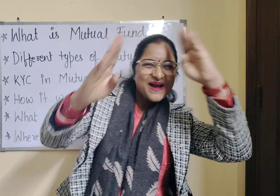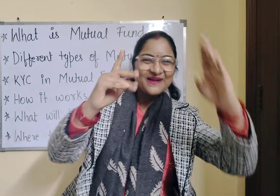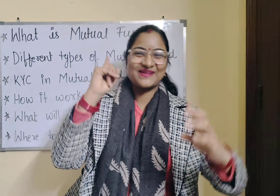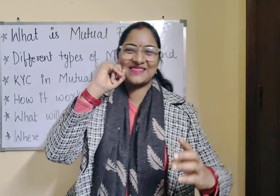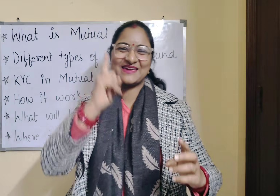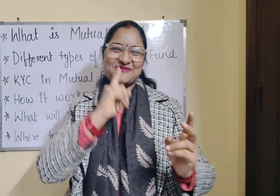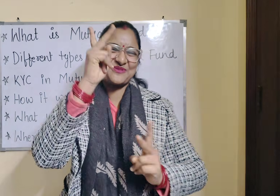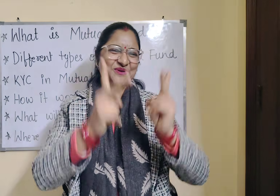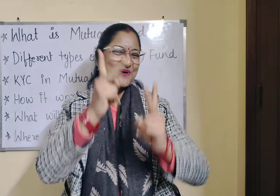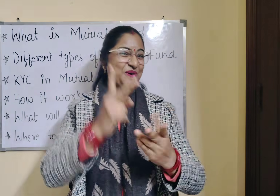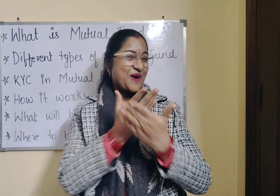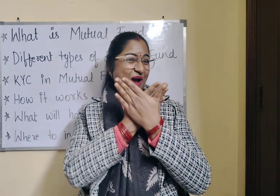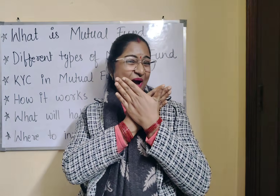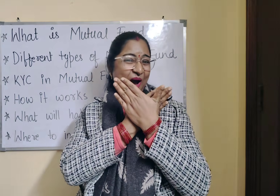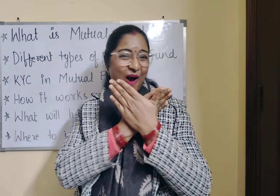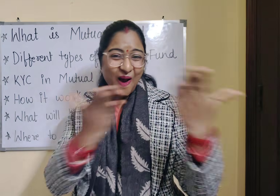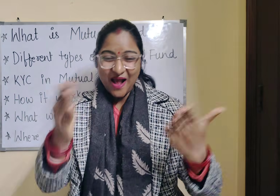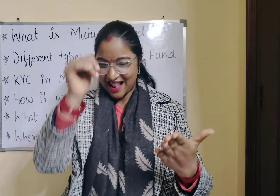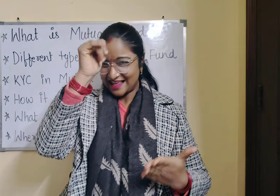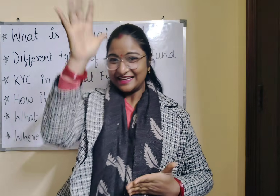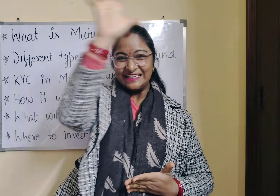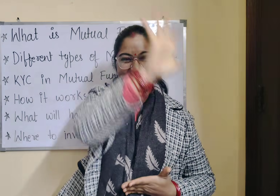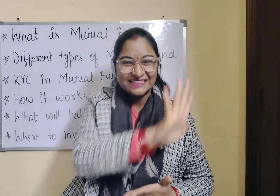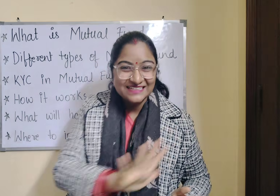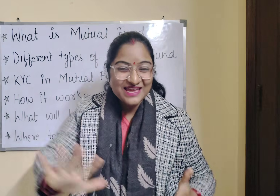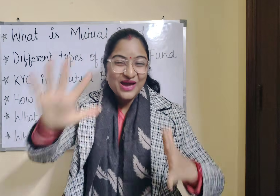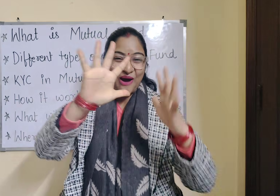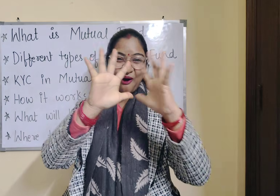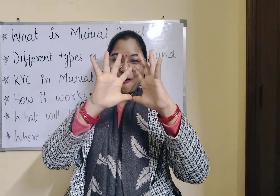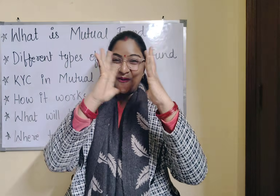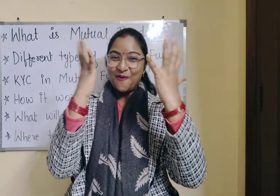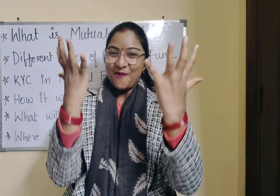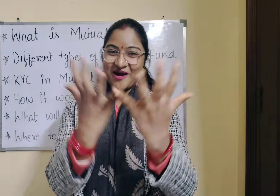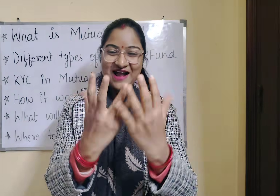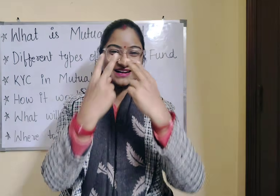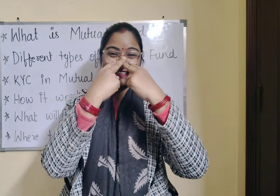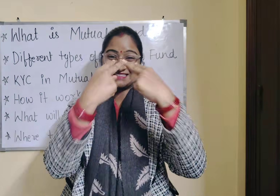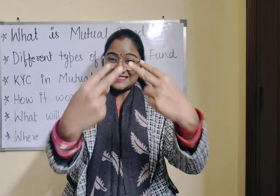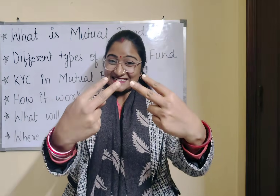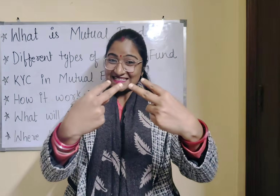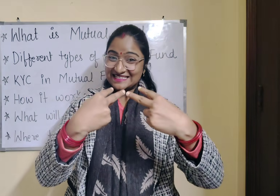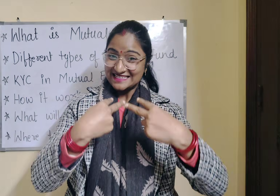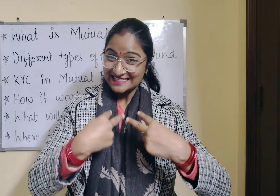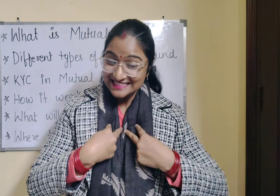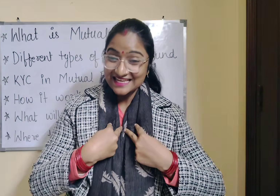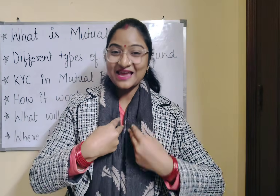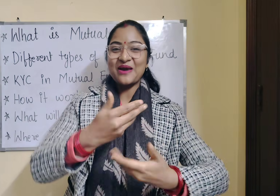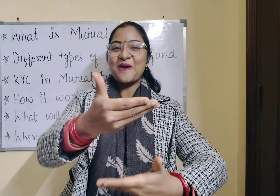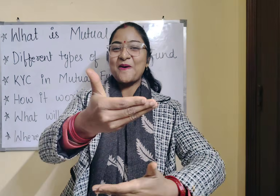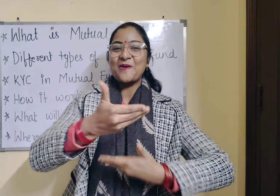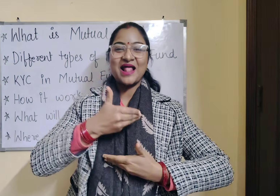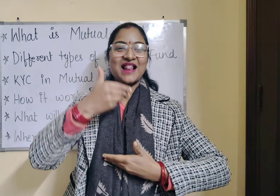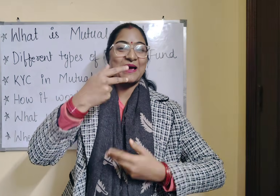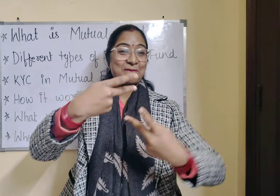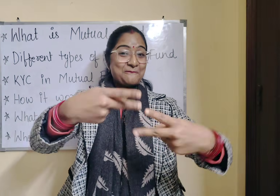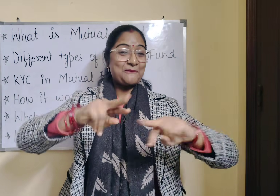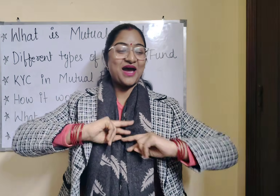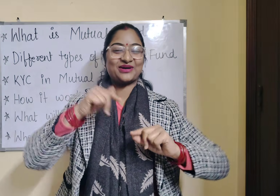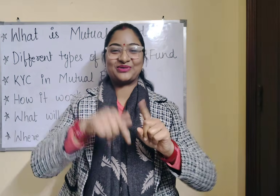हेलो हेलो हेलो मेरे सारे सभी जो लोग मुझे इंडिया से और वर्ल्ड से मुझे देख रहे हैं, वेलकम बैक टू माय